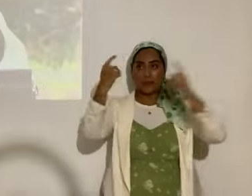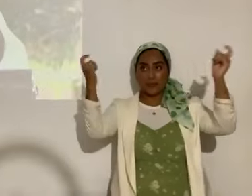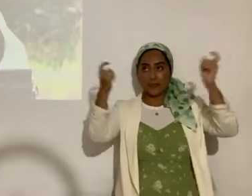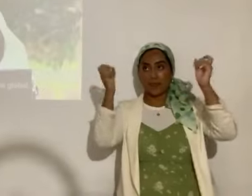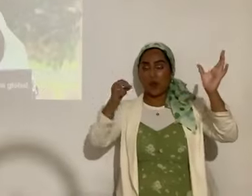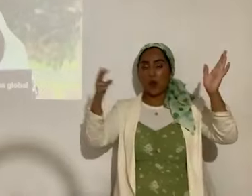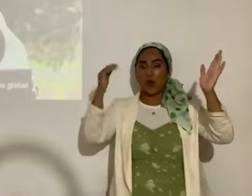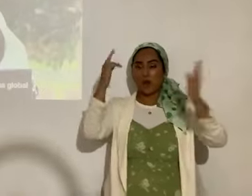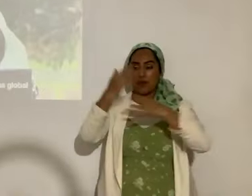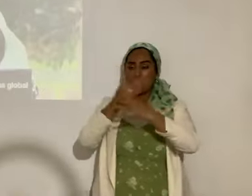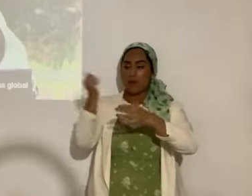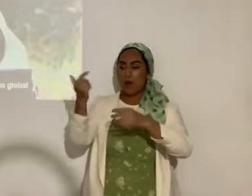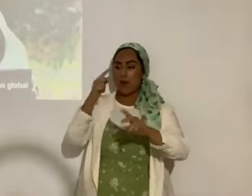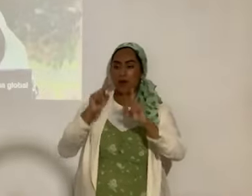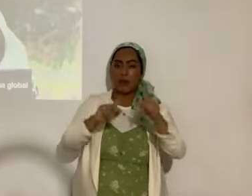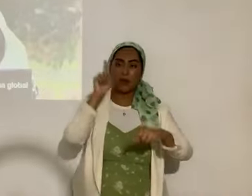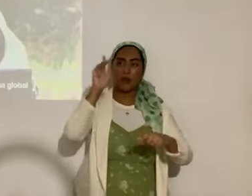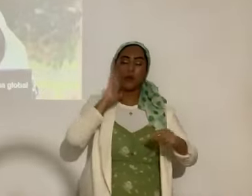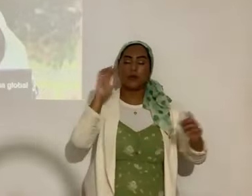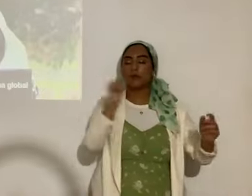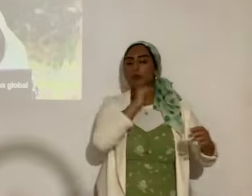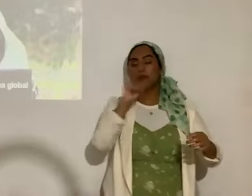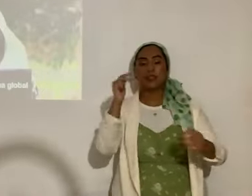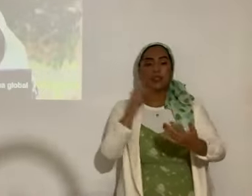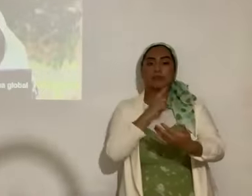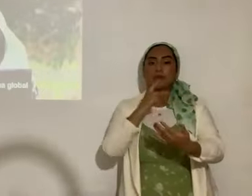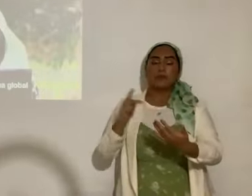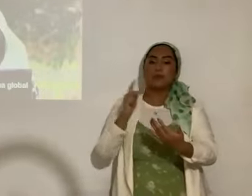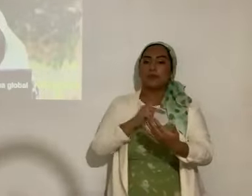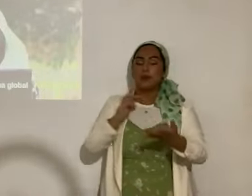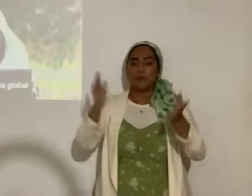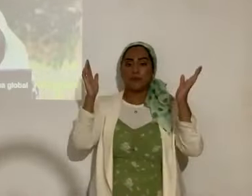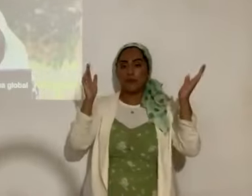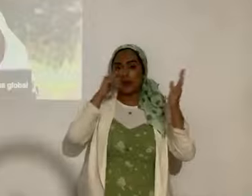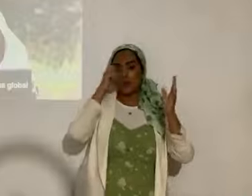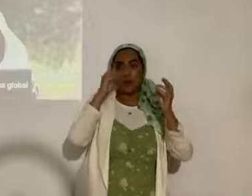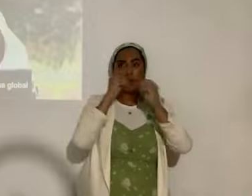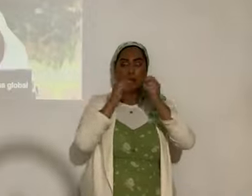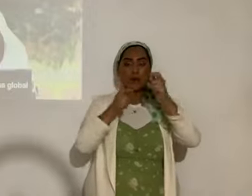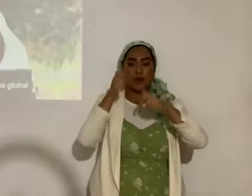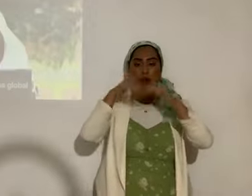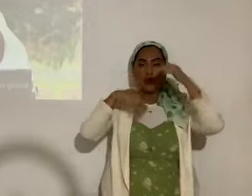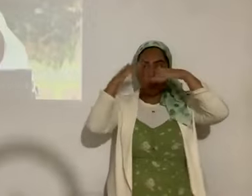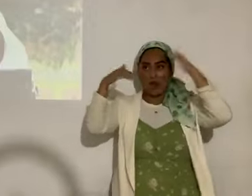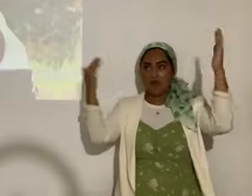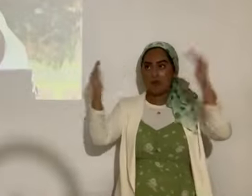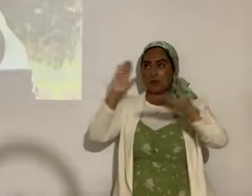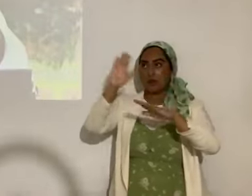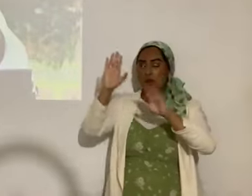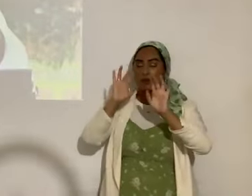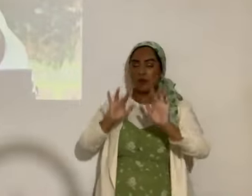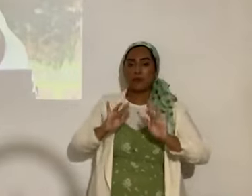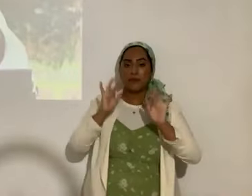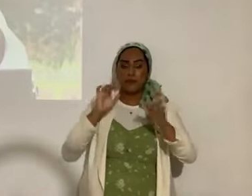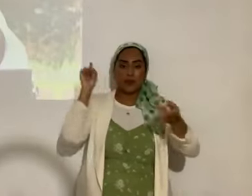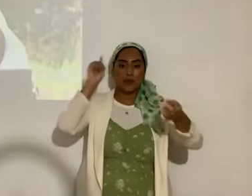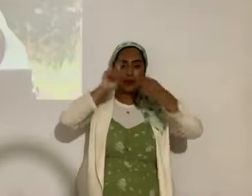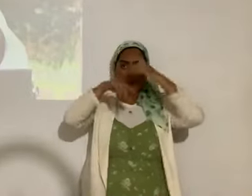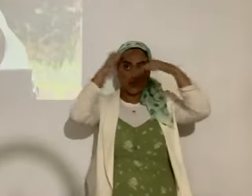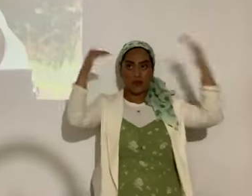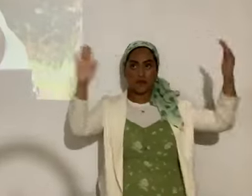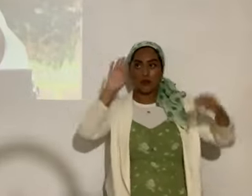exaltaré o Yago entre los pueblos a ti cantaré salmos entre las naciones porque más grande que los cielos es tu compasión y hasta